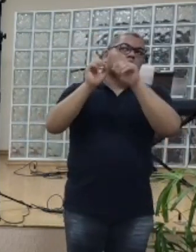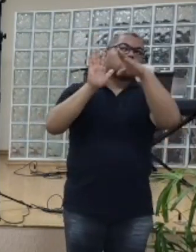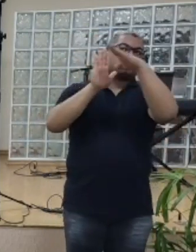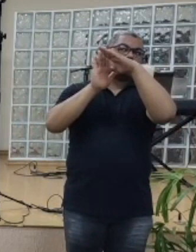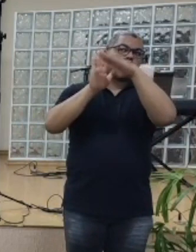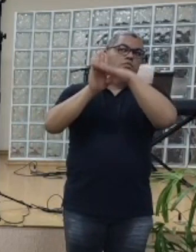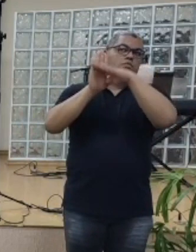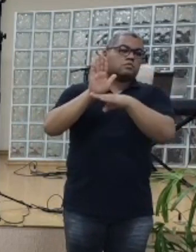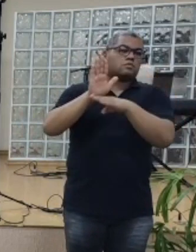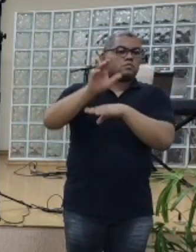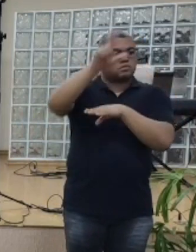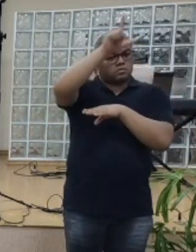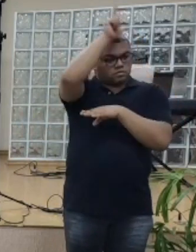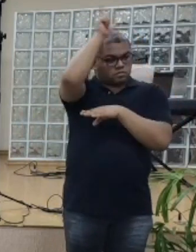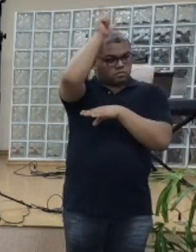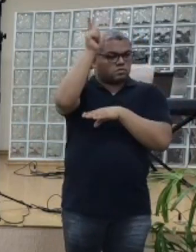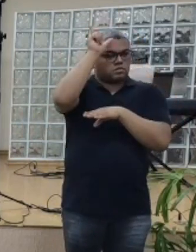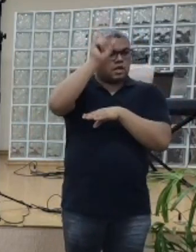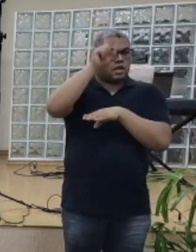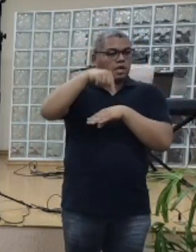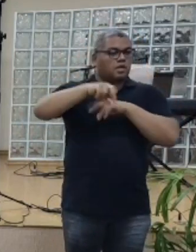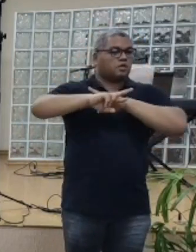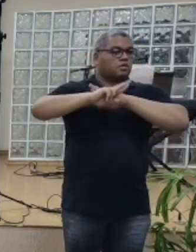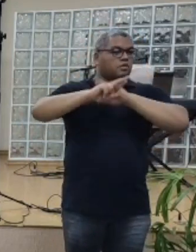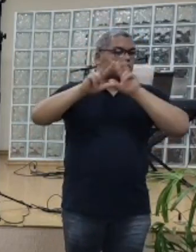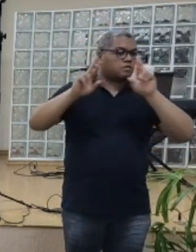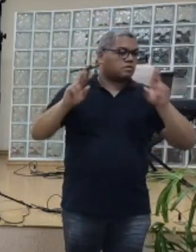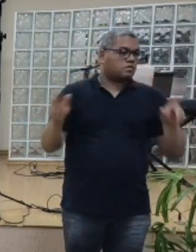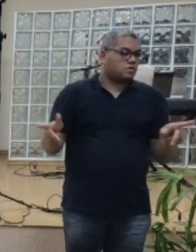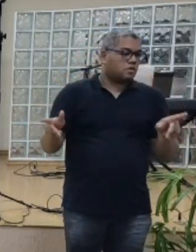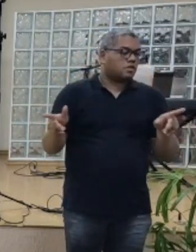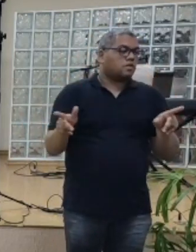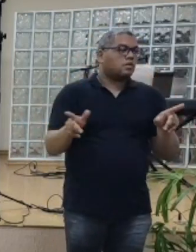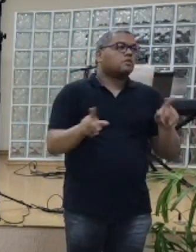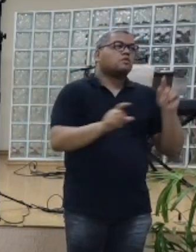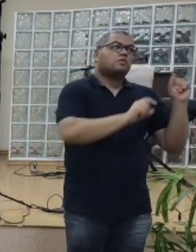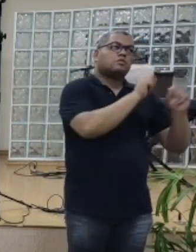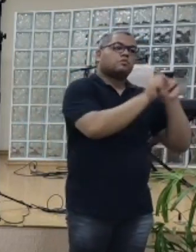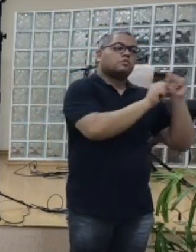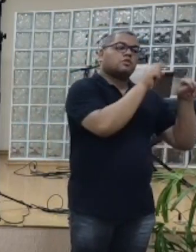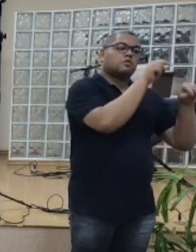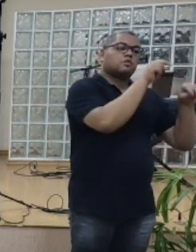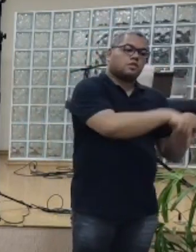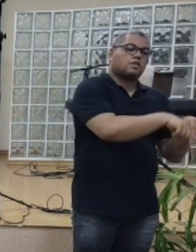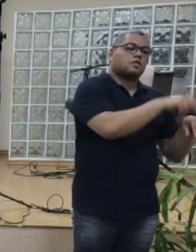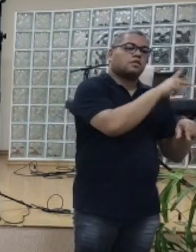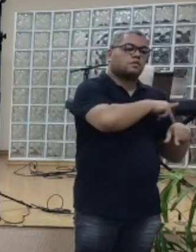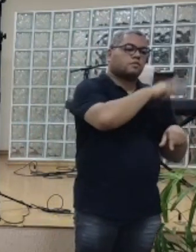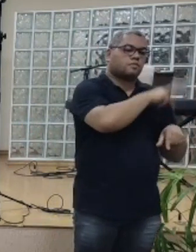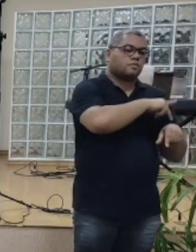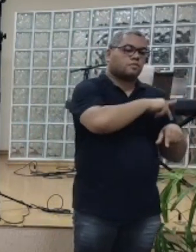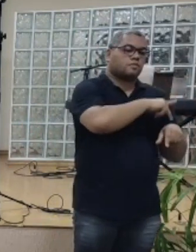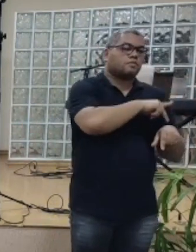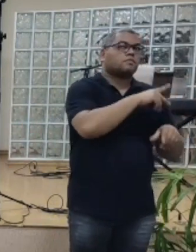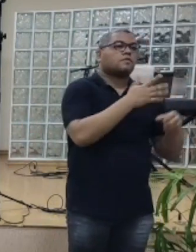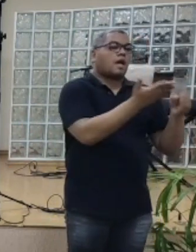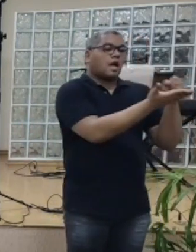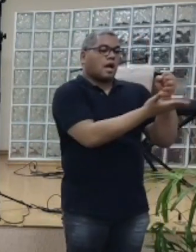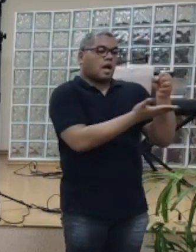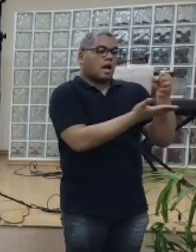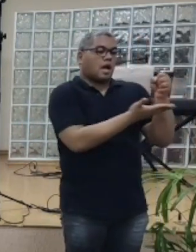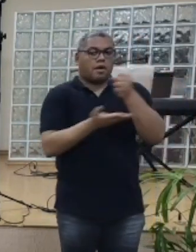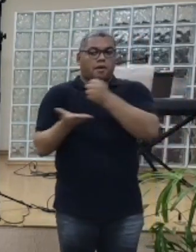Lutero eram um pouco diferentes dos motivos de Paulo. A essência é